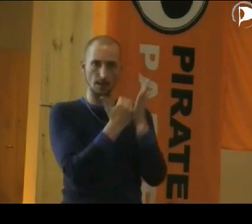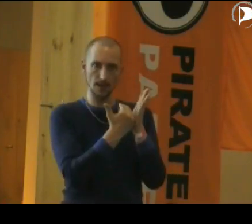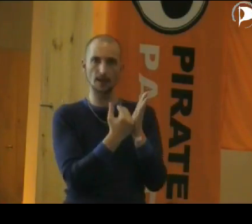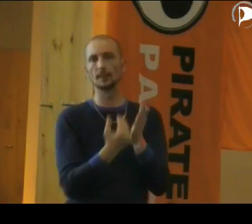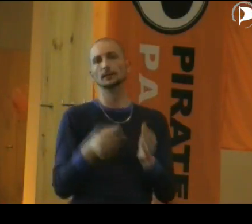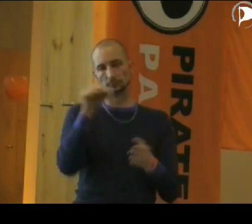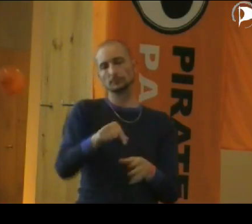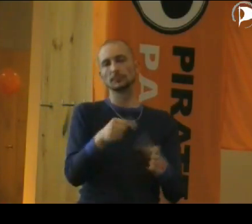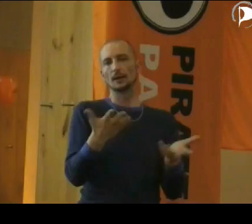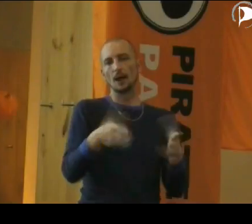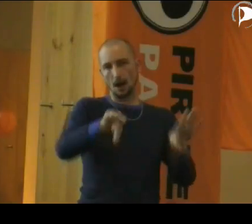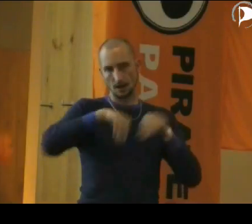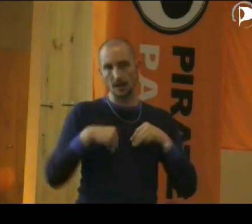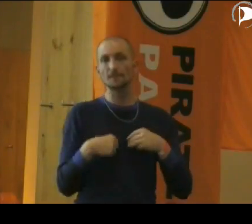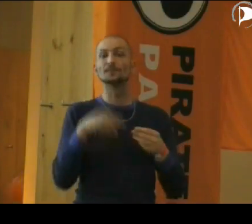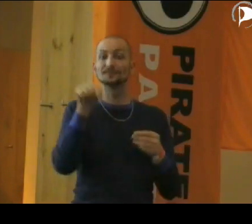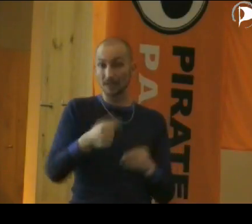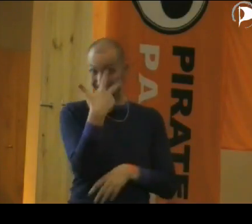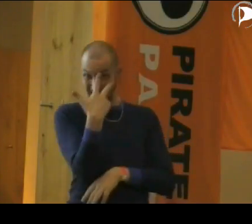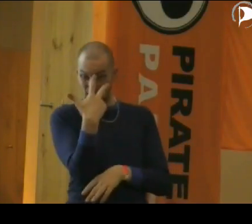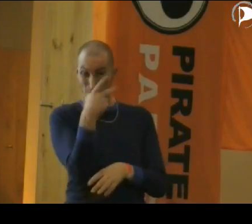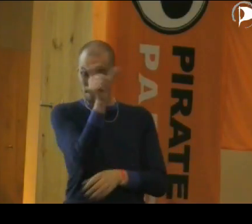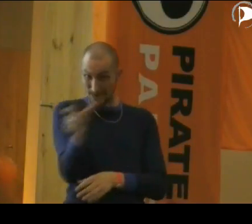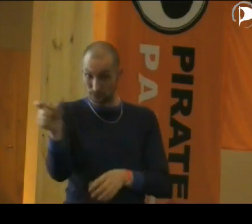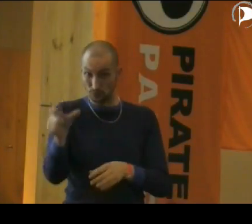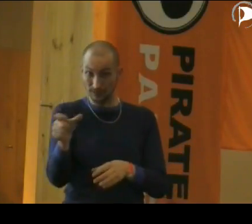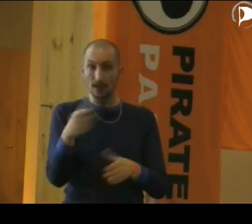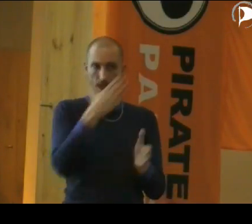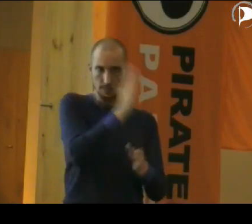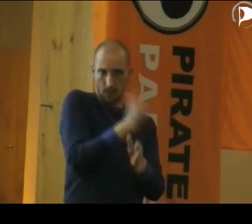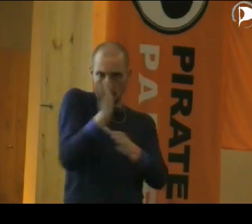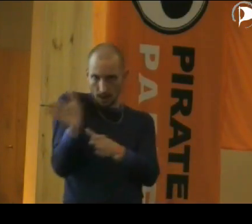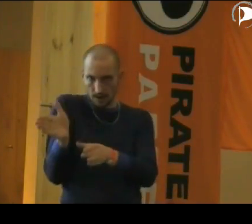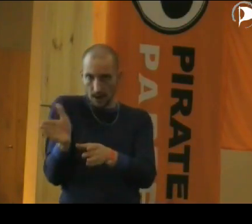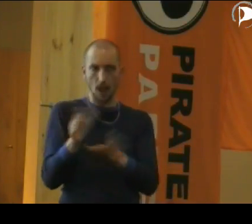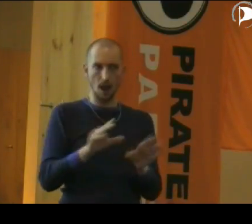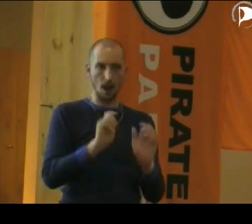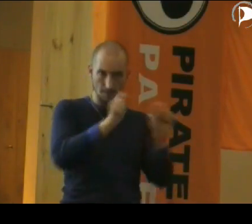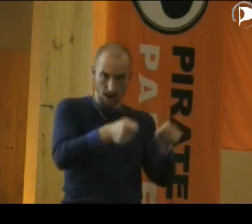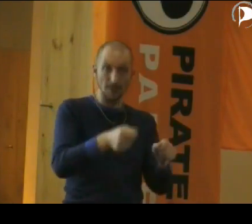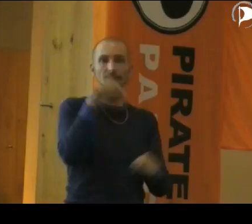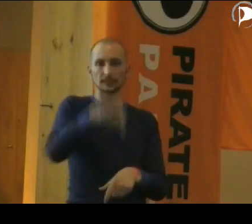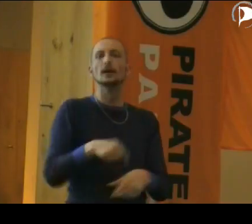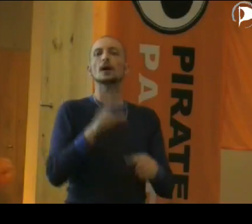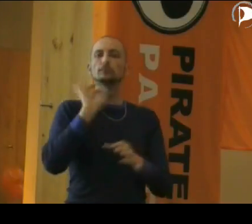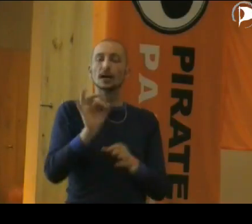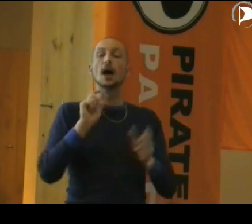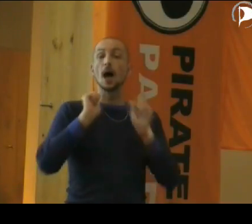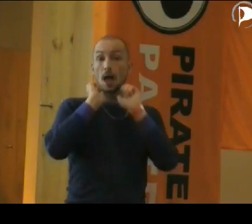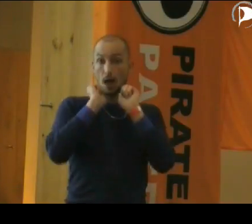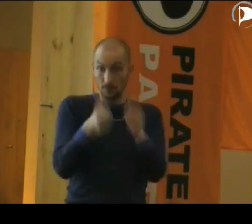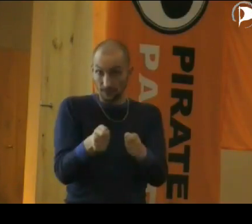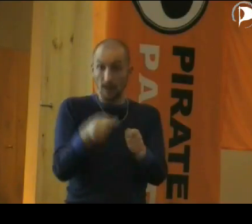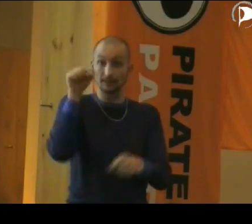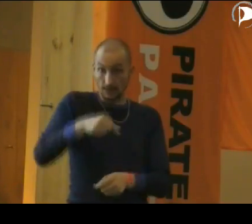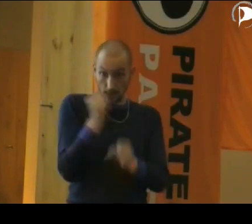und wenn man sich das auf 3 1 person partei so ein bisschen und auch sonst relativ gut mit baumschlager also weiter arbeite ich